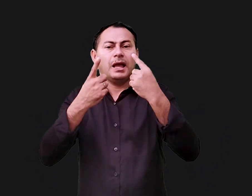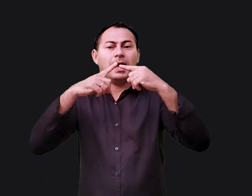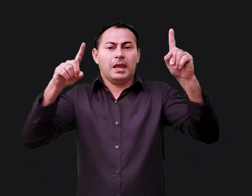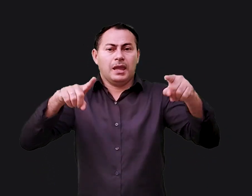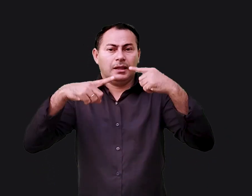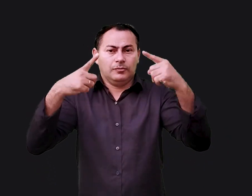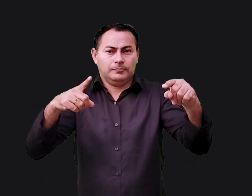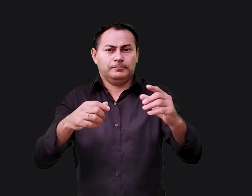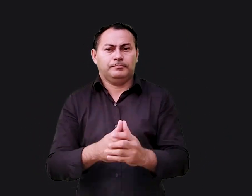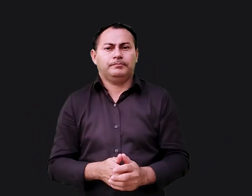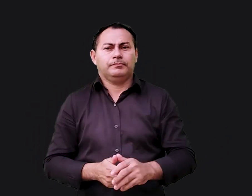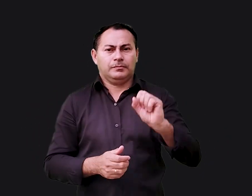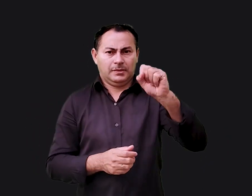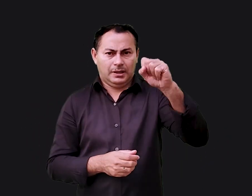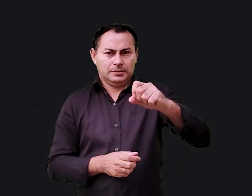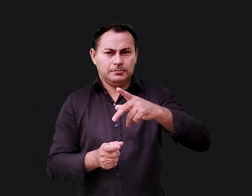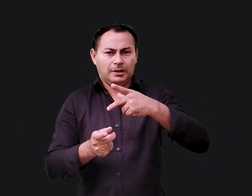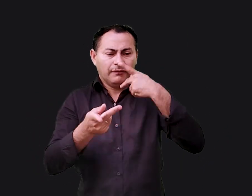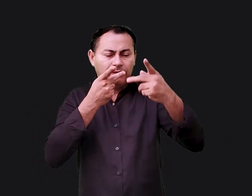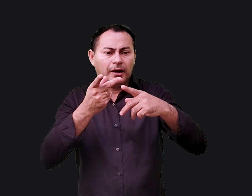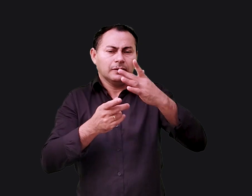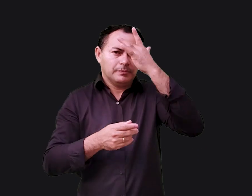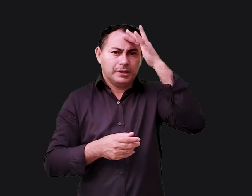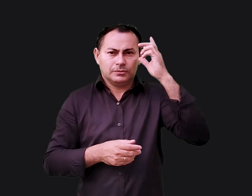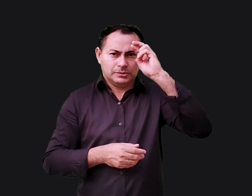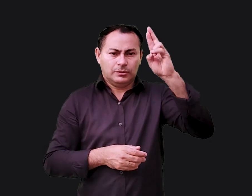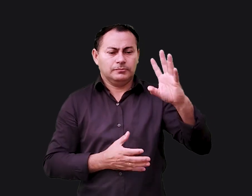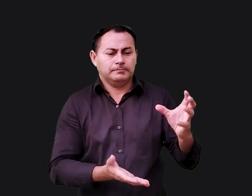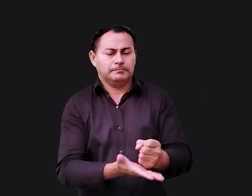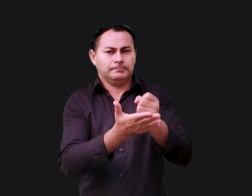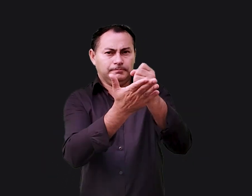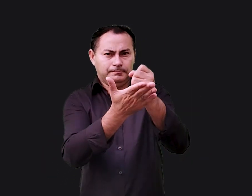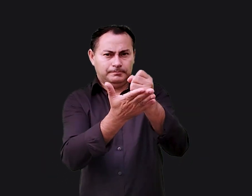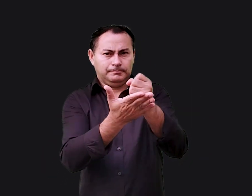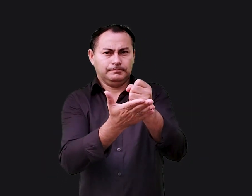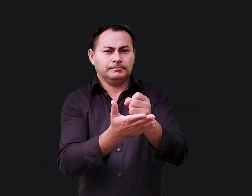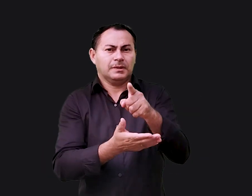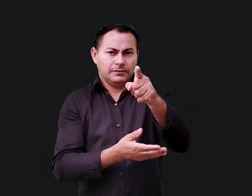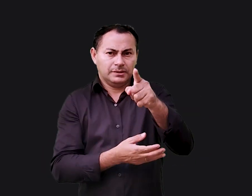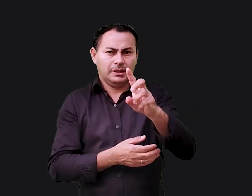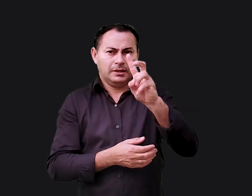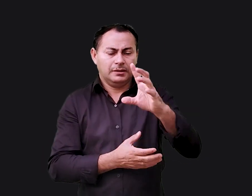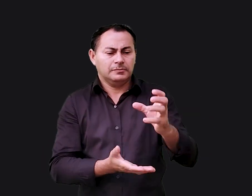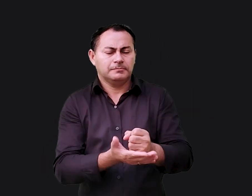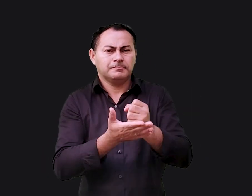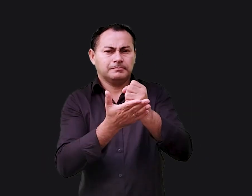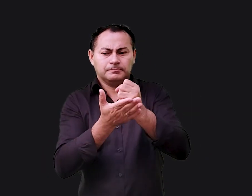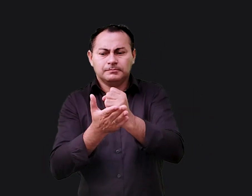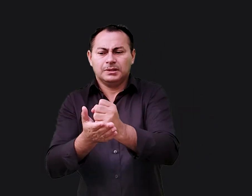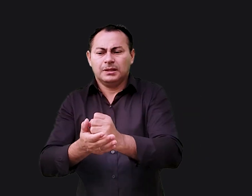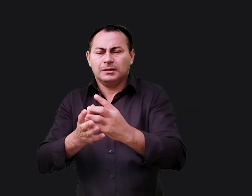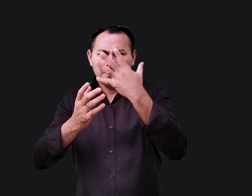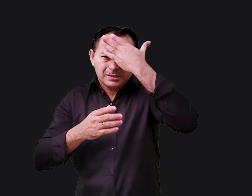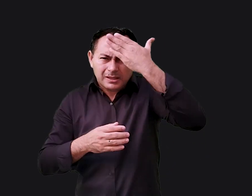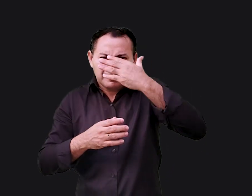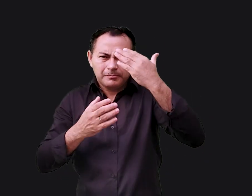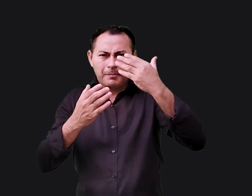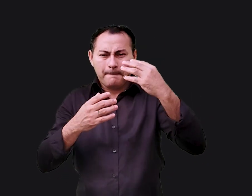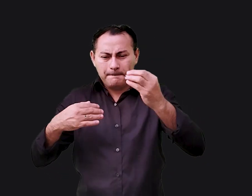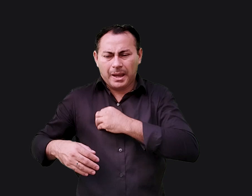do início assim digam os que o senhor resgatou se você foi redimido da cegueira